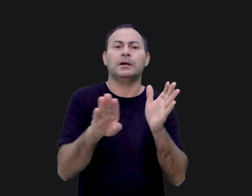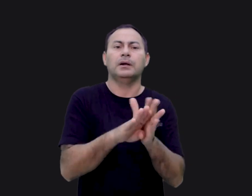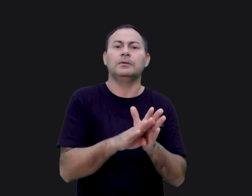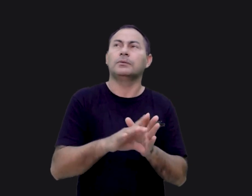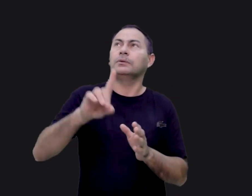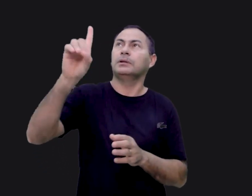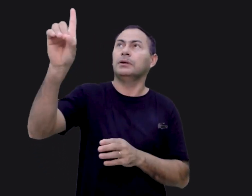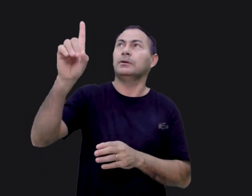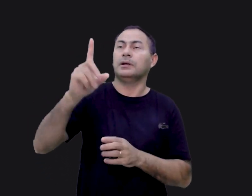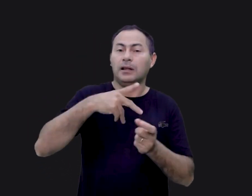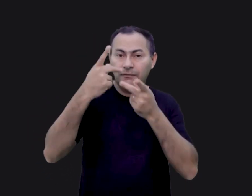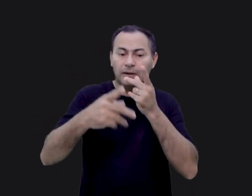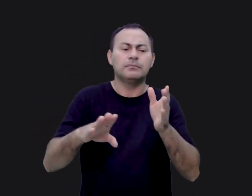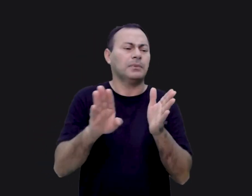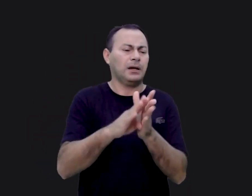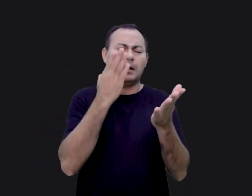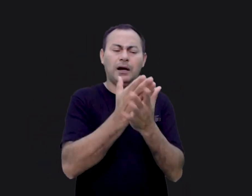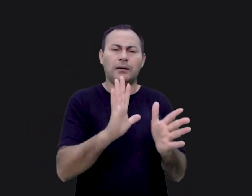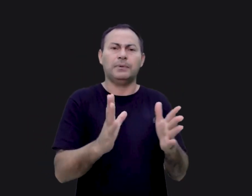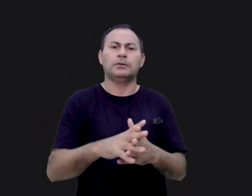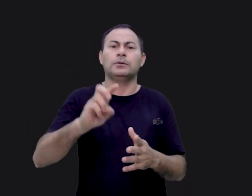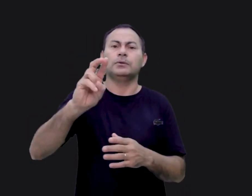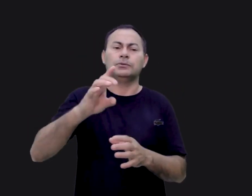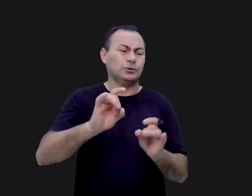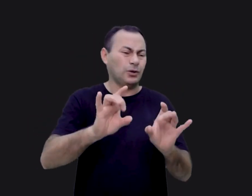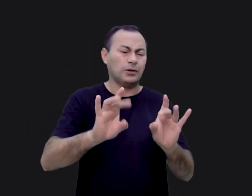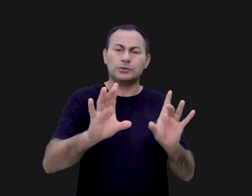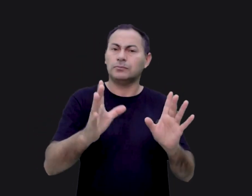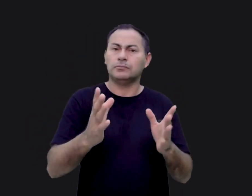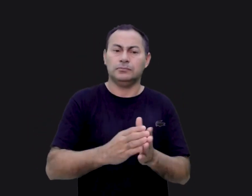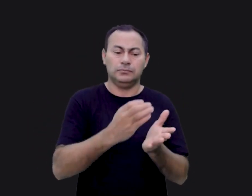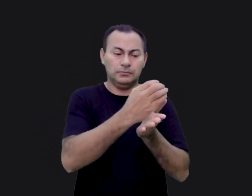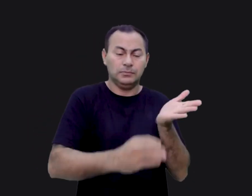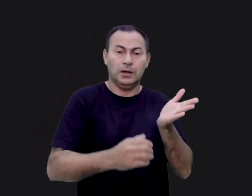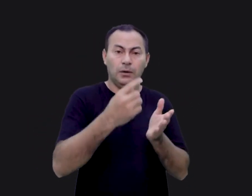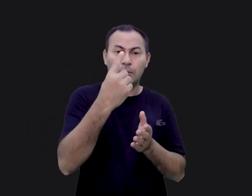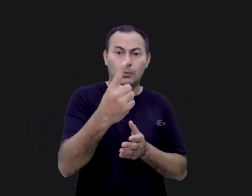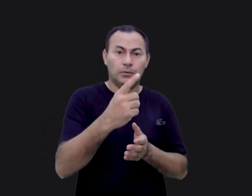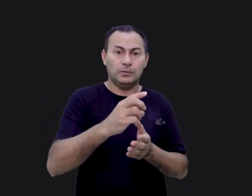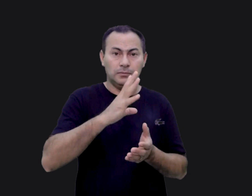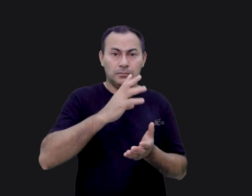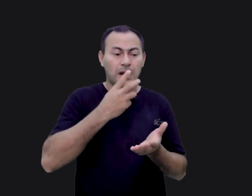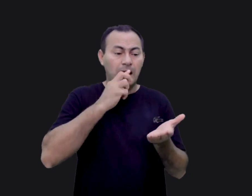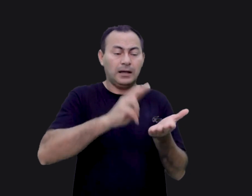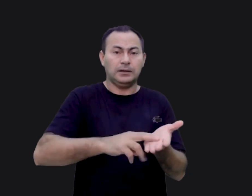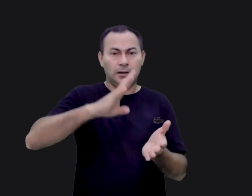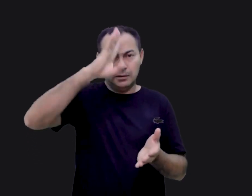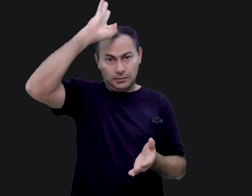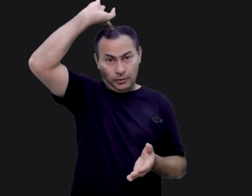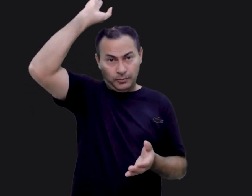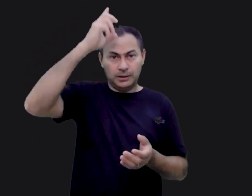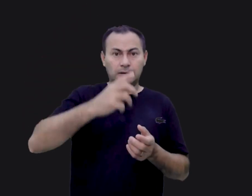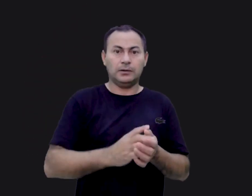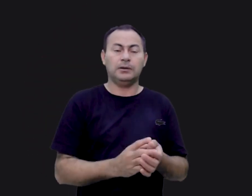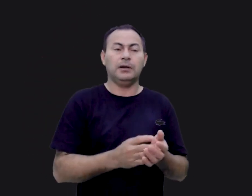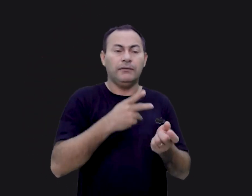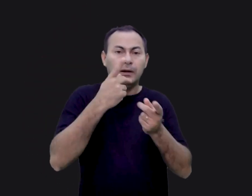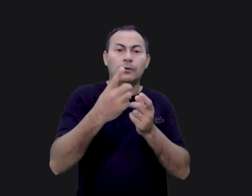chegar num ponto com Deus que ele diga, chega, já basta. No capítulo 1 de Romanos, Paulo usa uma expressão